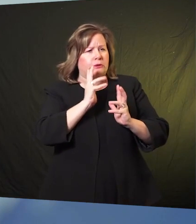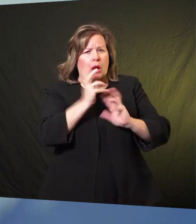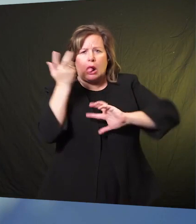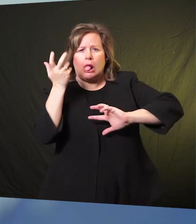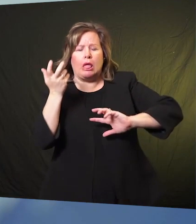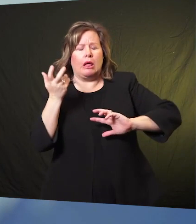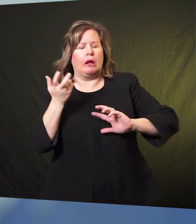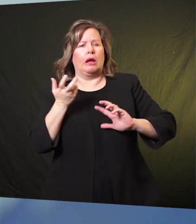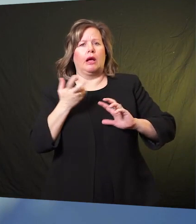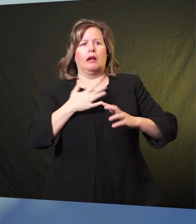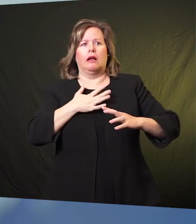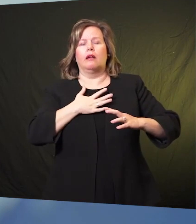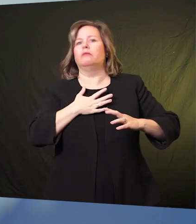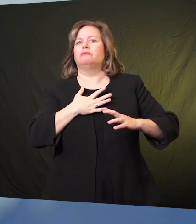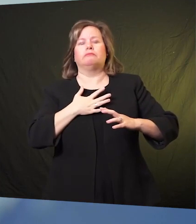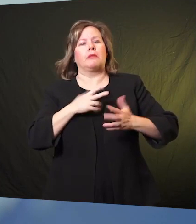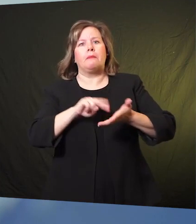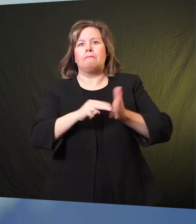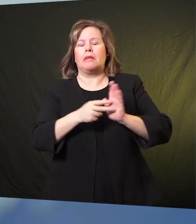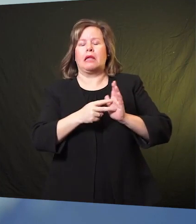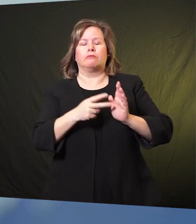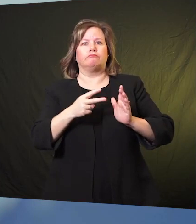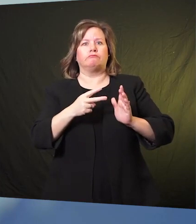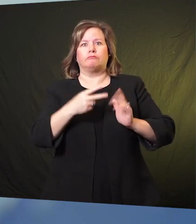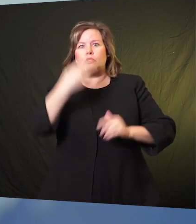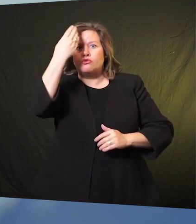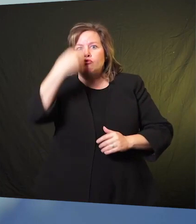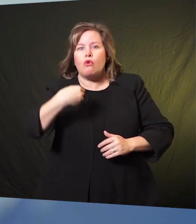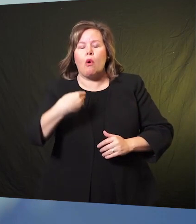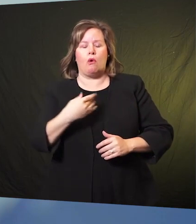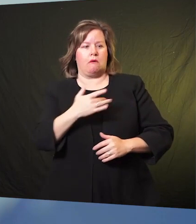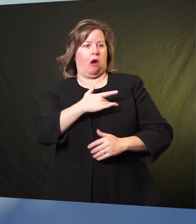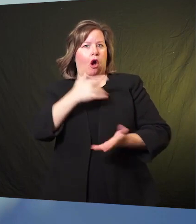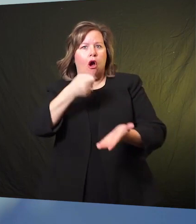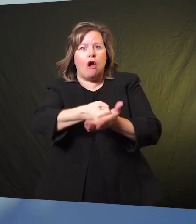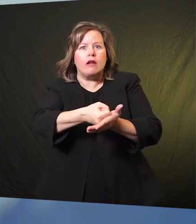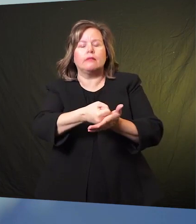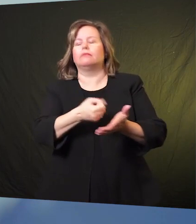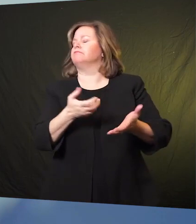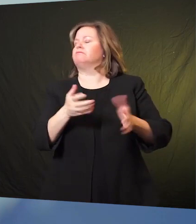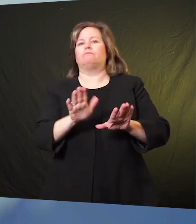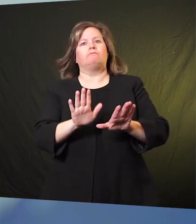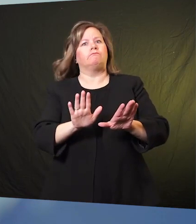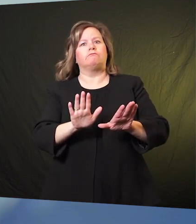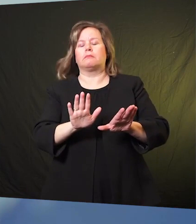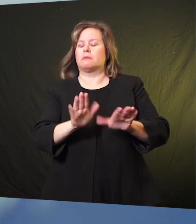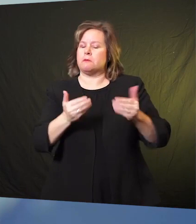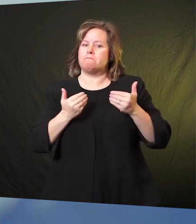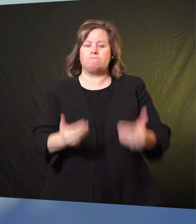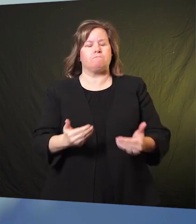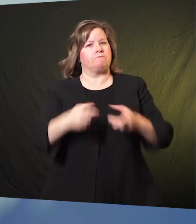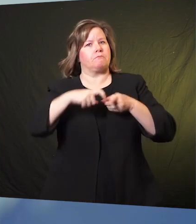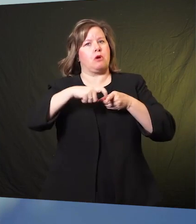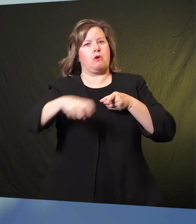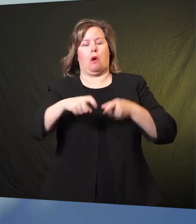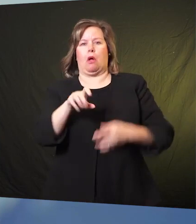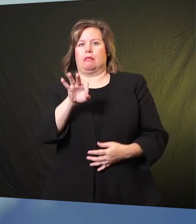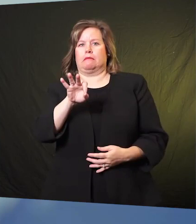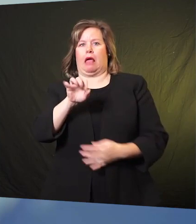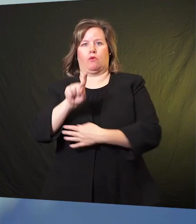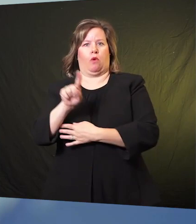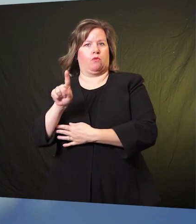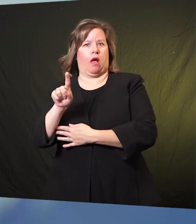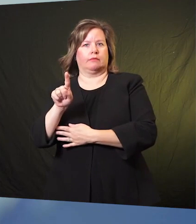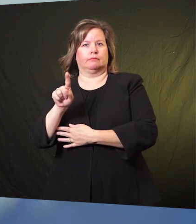911 y hágalo tan pronto como sea posible tenemos que asegurarnos de que estamos llevando a las personas que